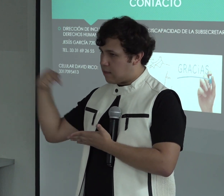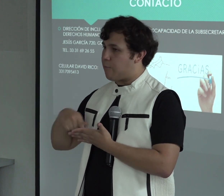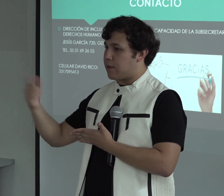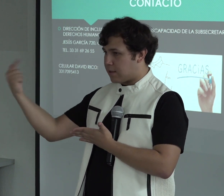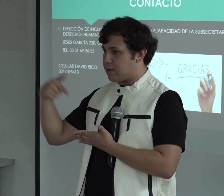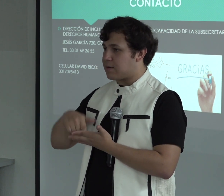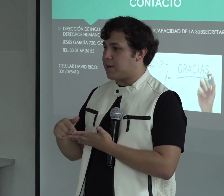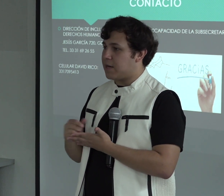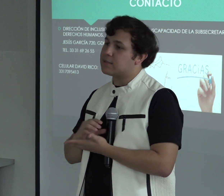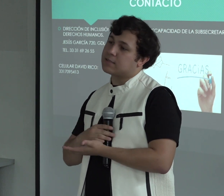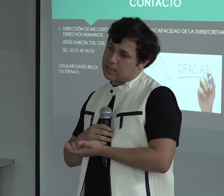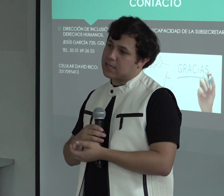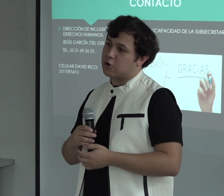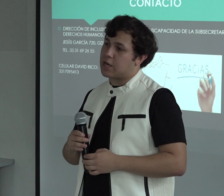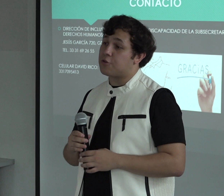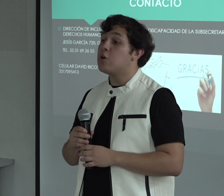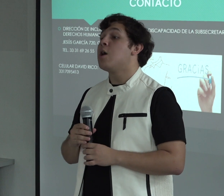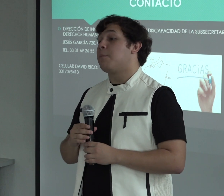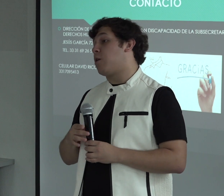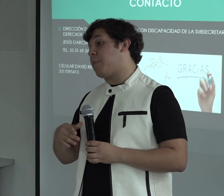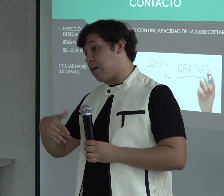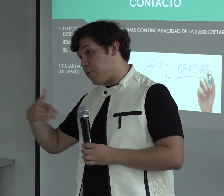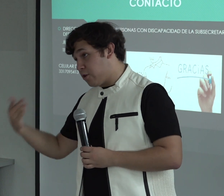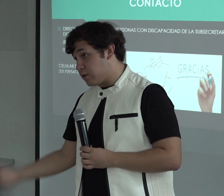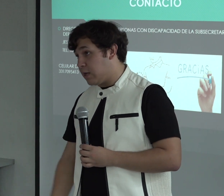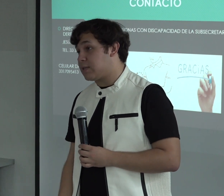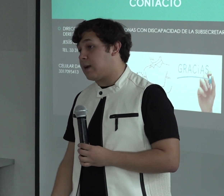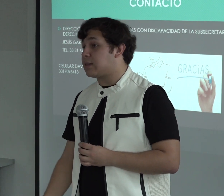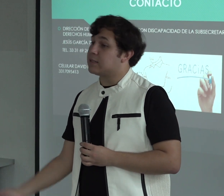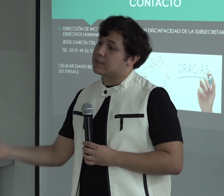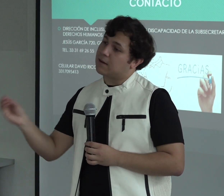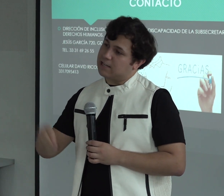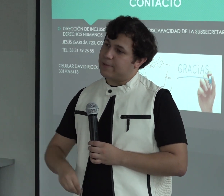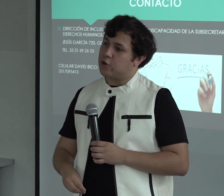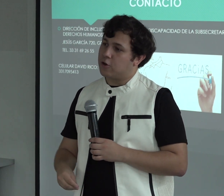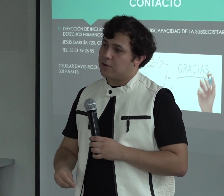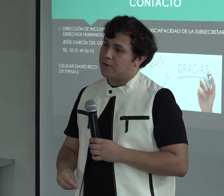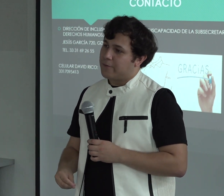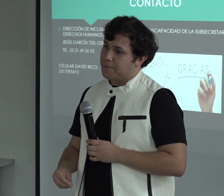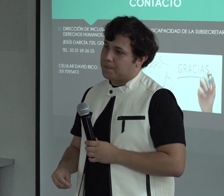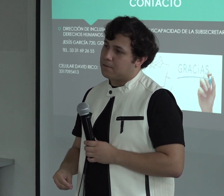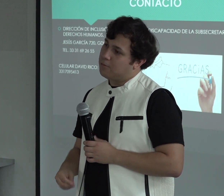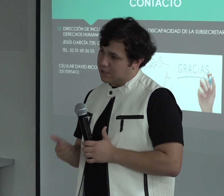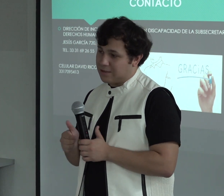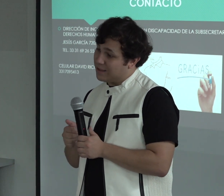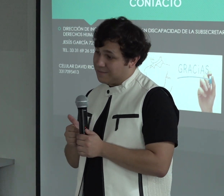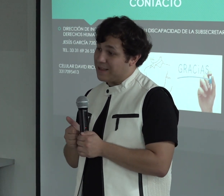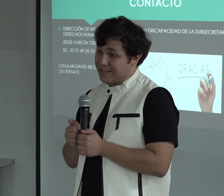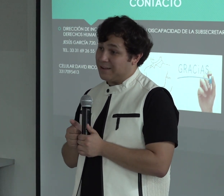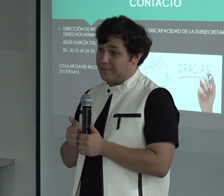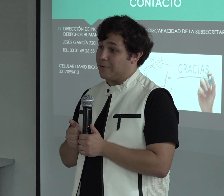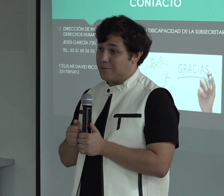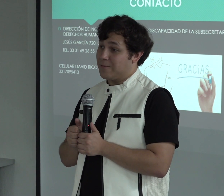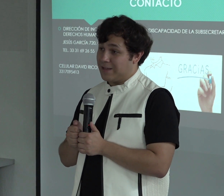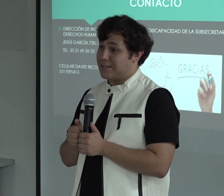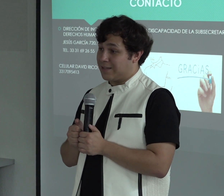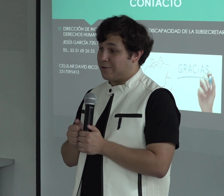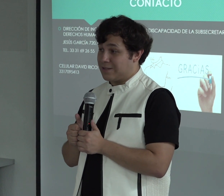puede hacer de esa manera, se está desarrollando. Pero para poder utilizarla tienes que saber español. Porque es escrito. Exacto, es